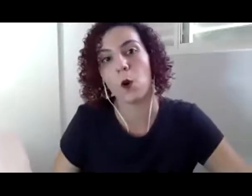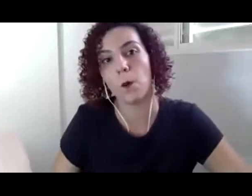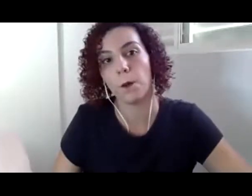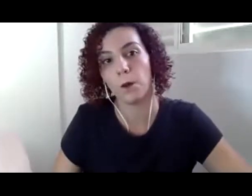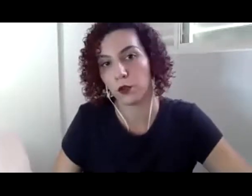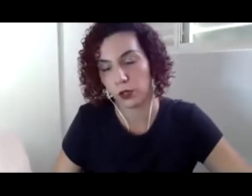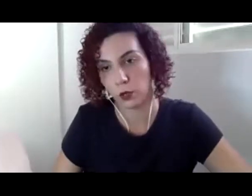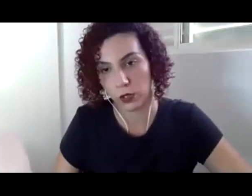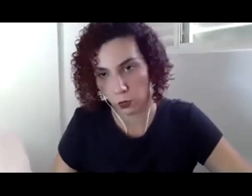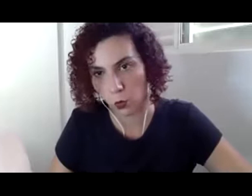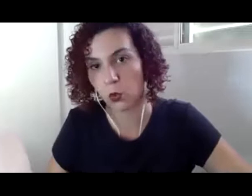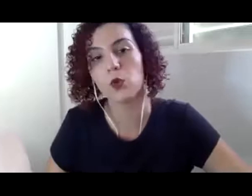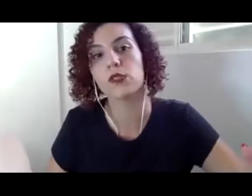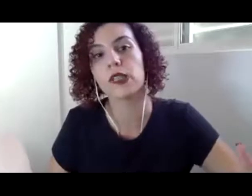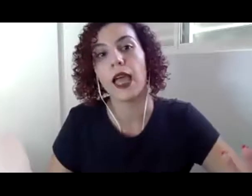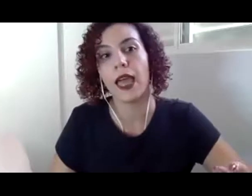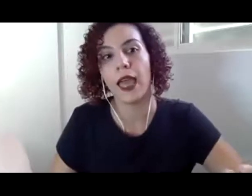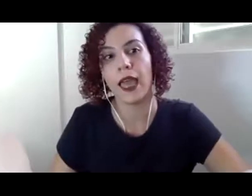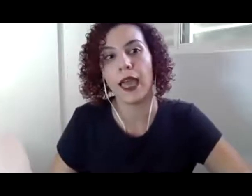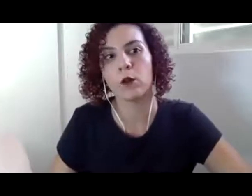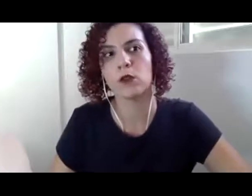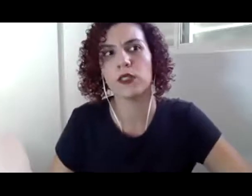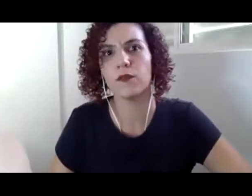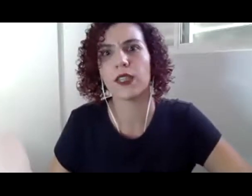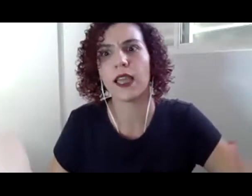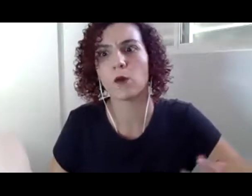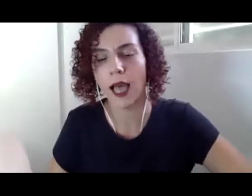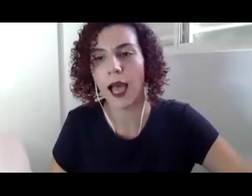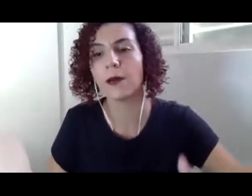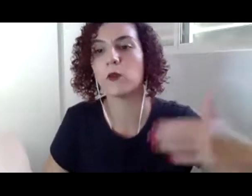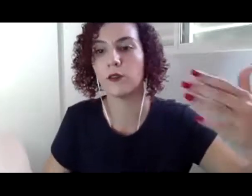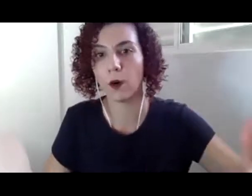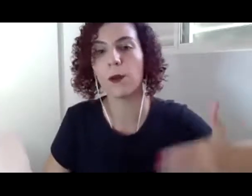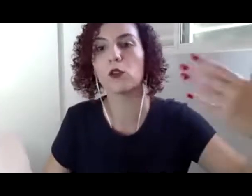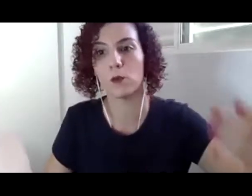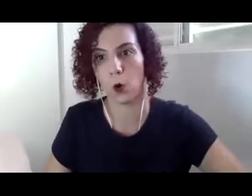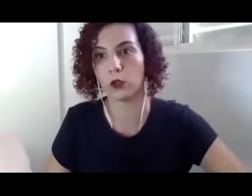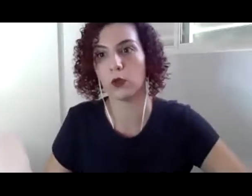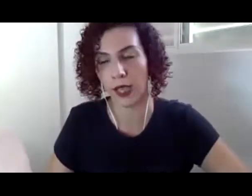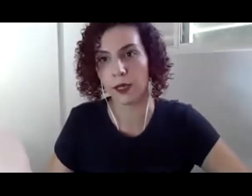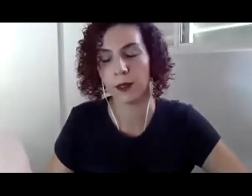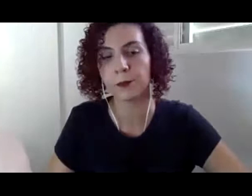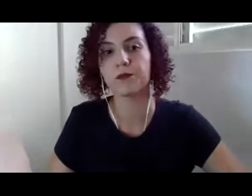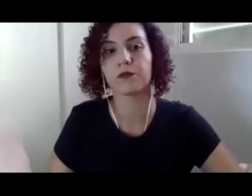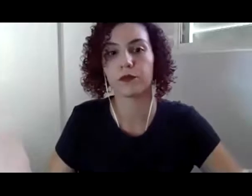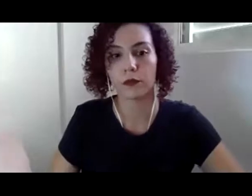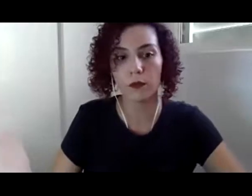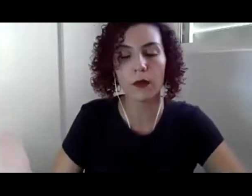Libras com professores surdos, inclusive tem aos sábados e vão pelos módulos,